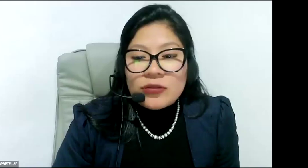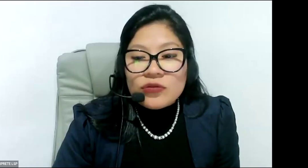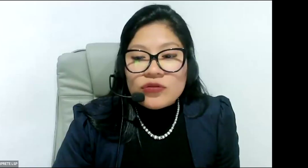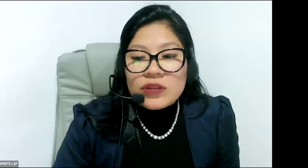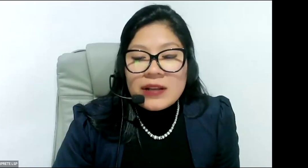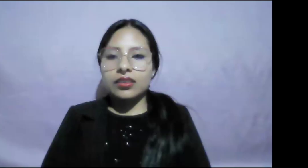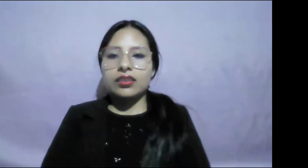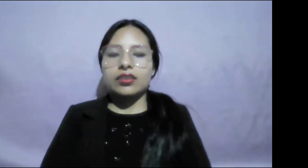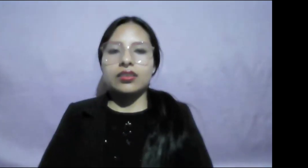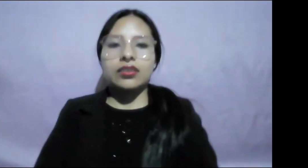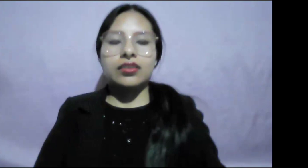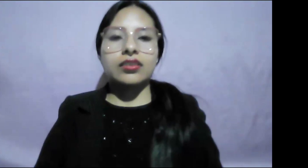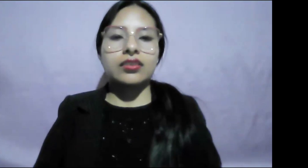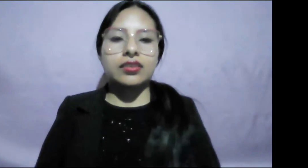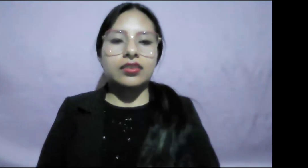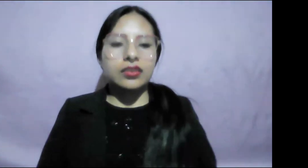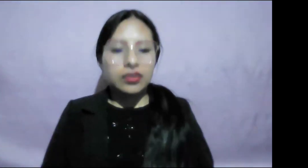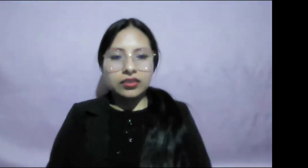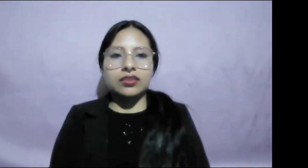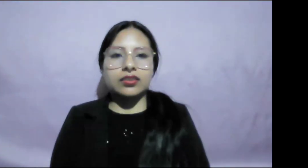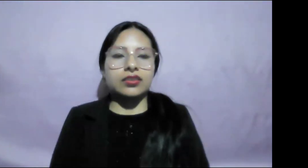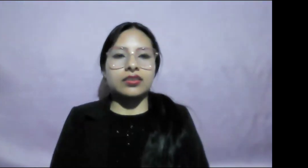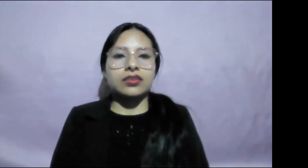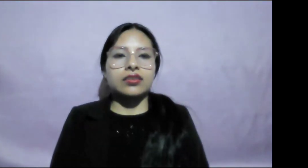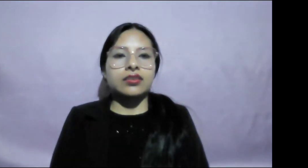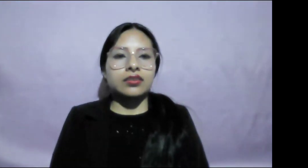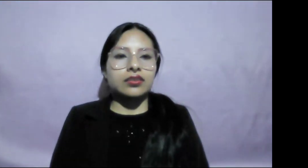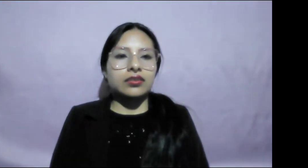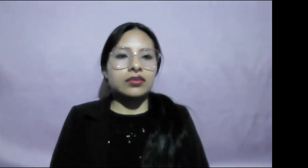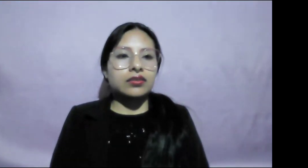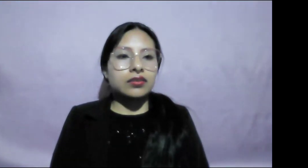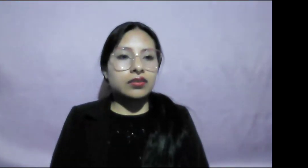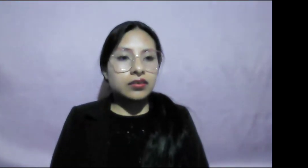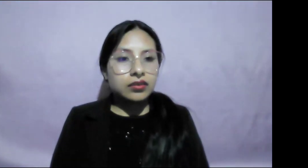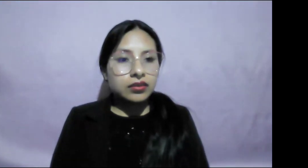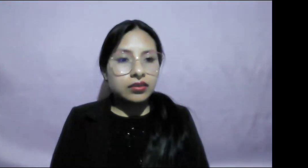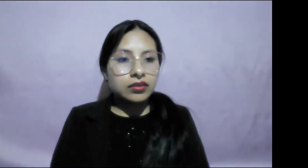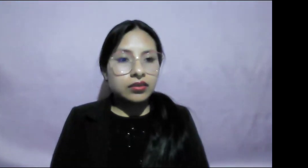departamentos del Perú te vamos a ver Ajá